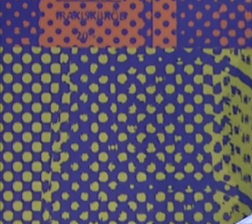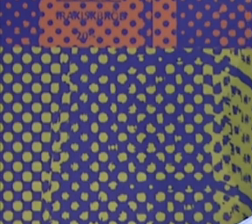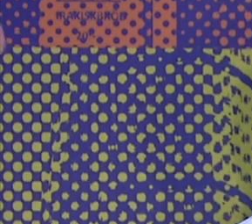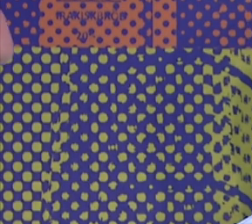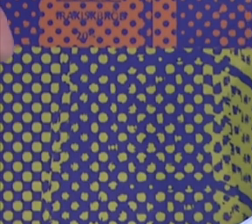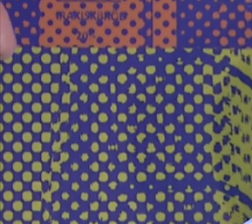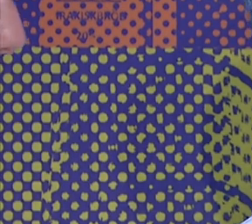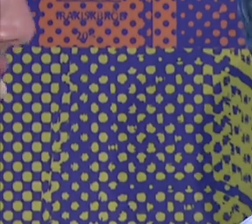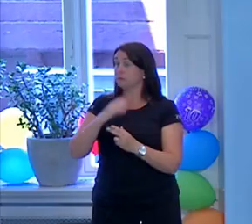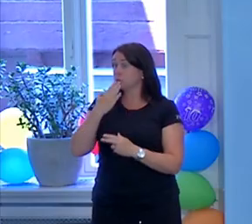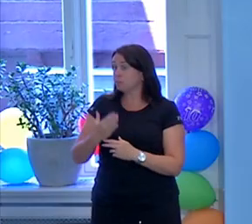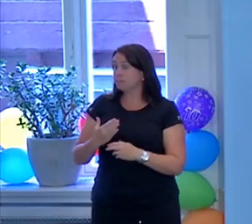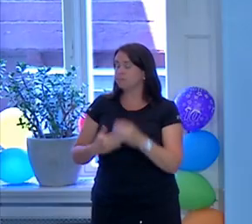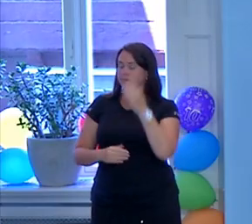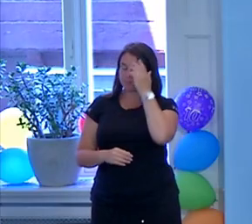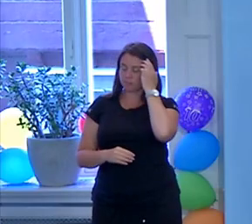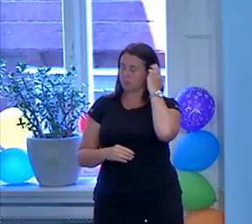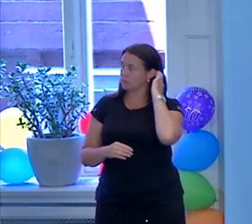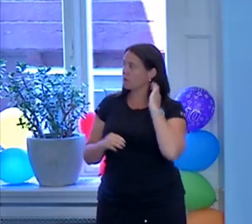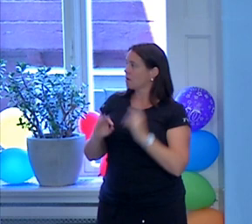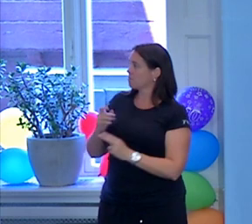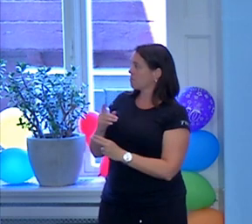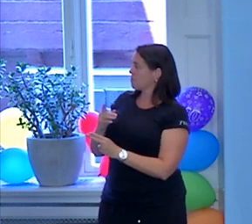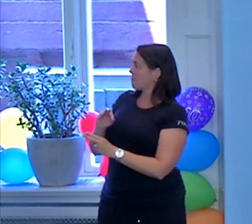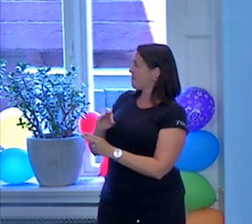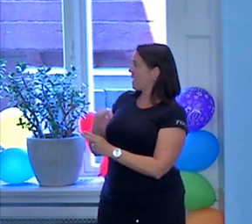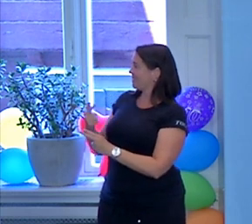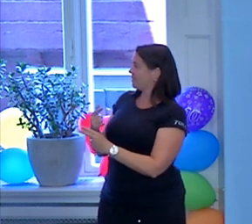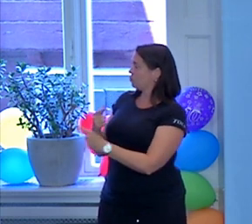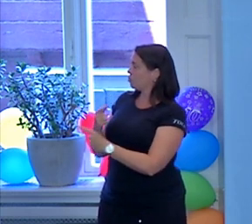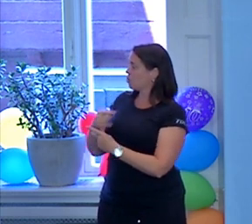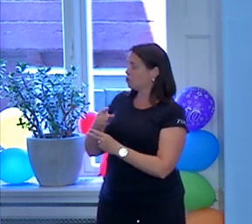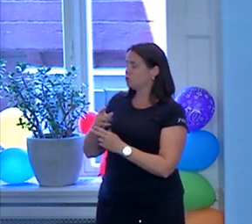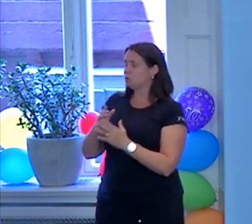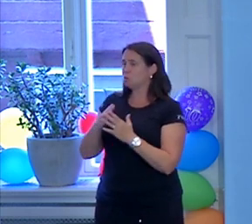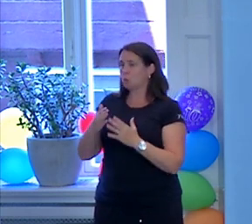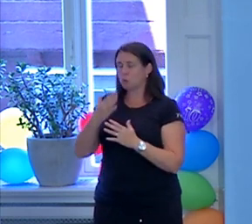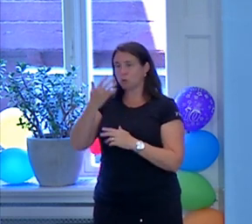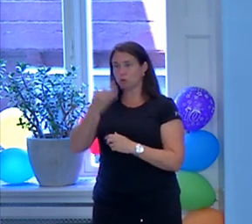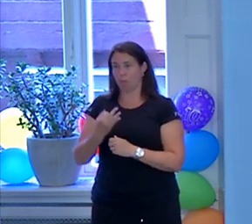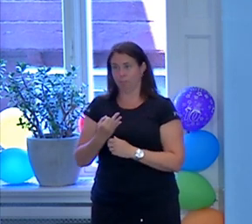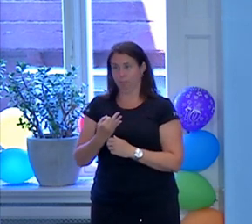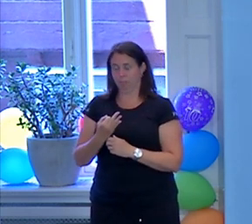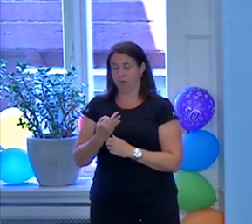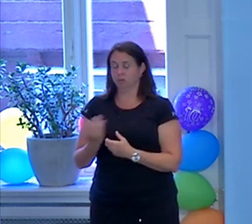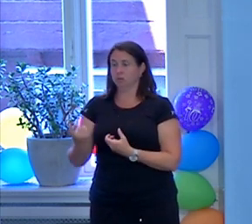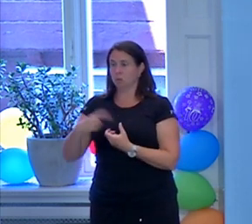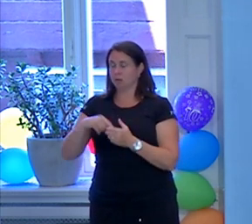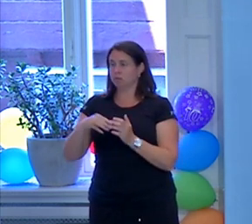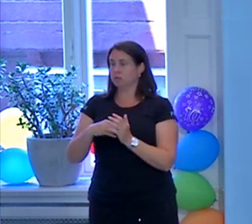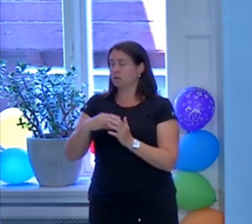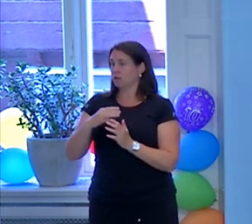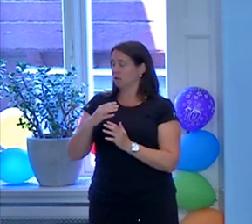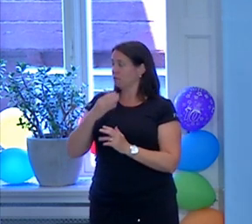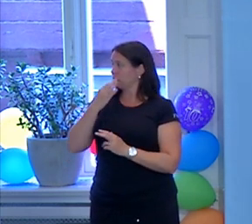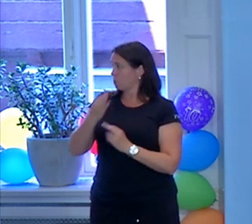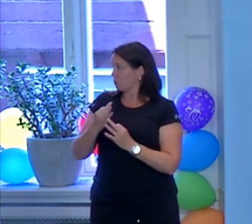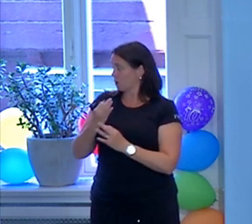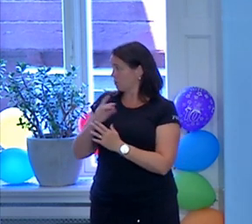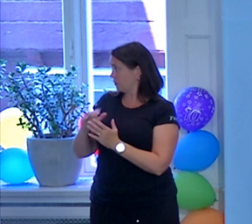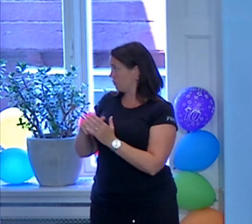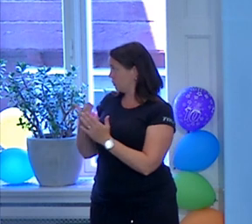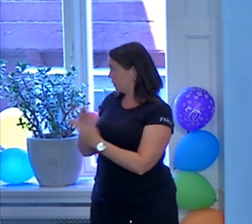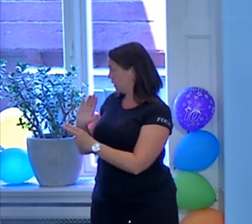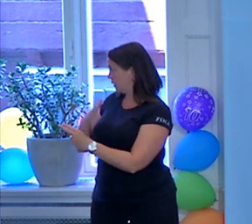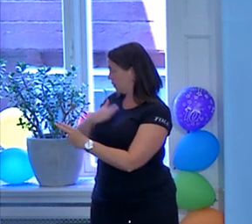helt enkelt. Matthew, du sitter ju på en enorm kunskap kring de här frågorna utifrån din egen personliga erfarenhet, men också